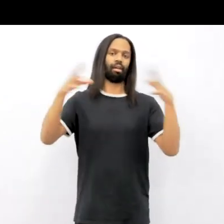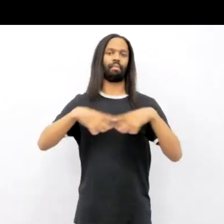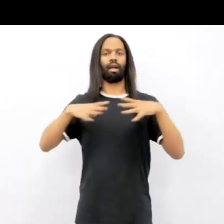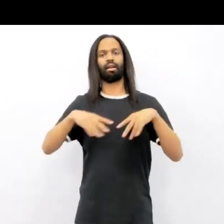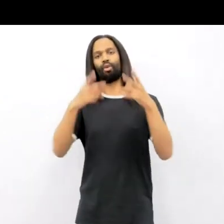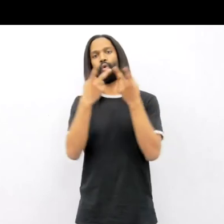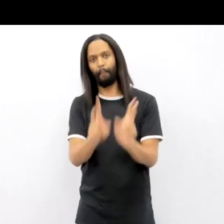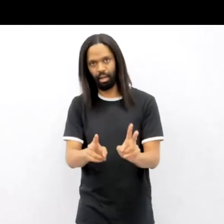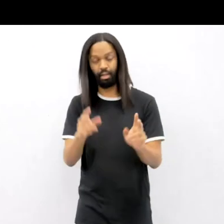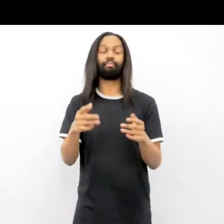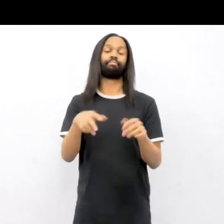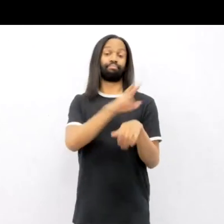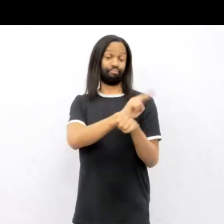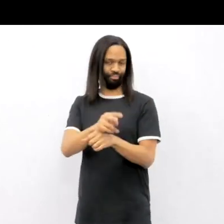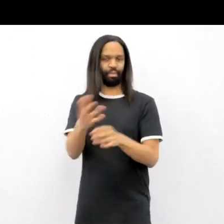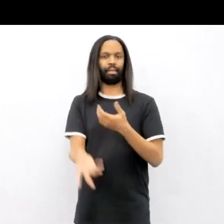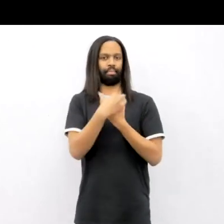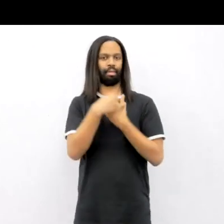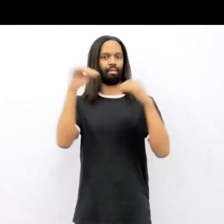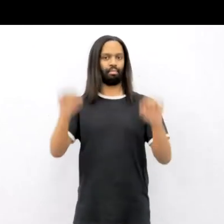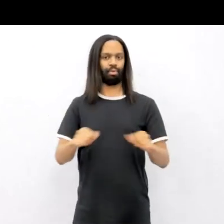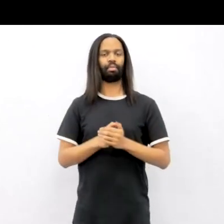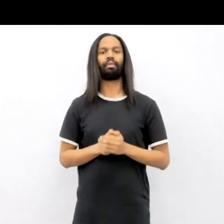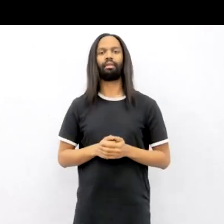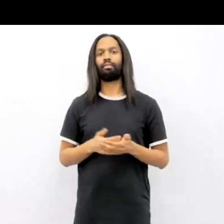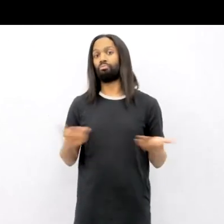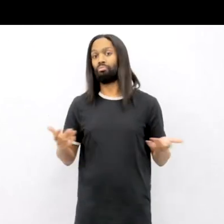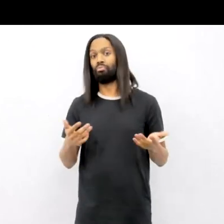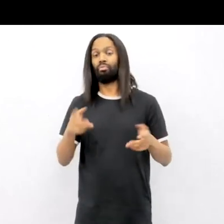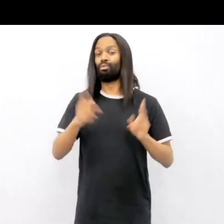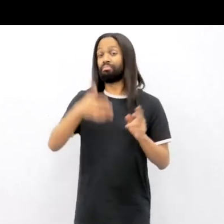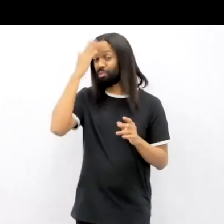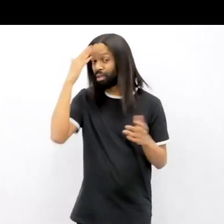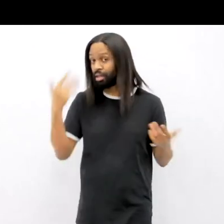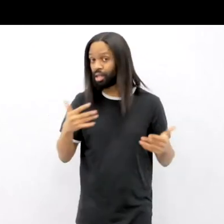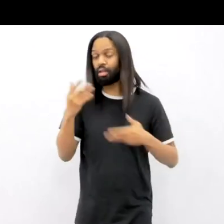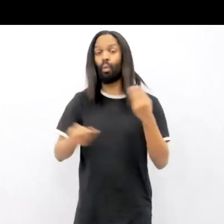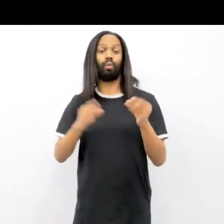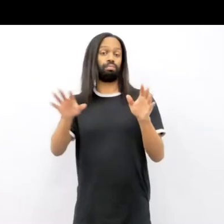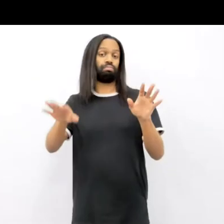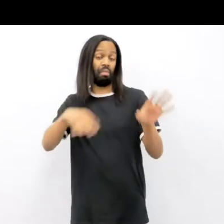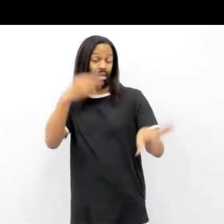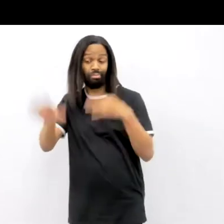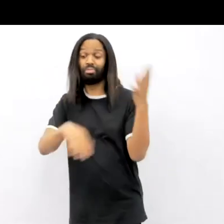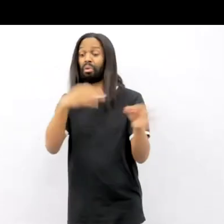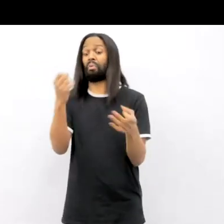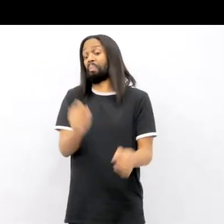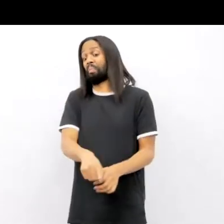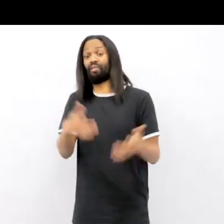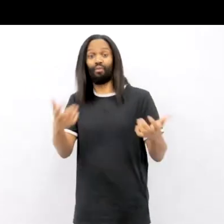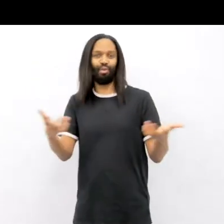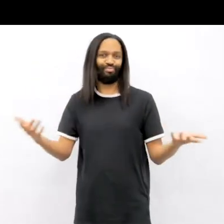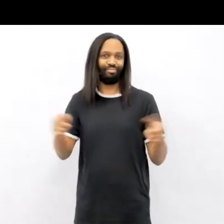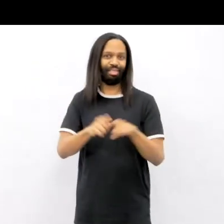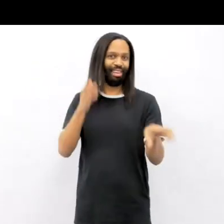alimenter et témoigner aussi de ce que vous connaissez ou juste vouloir découvrir ce quartier et son devenir